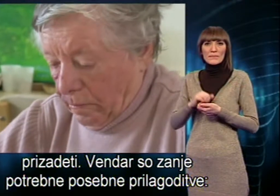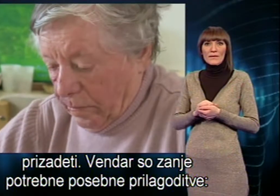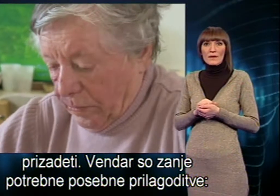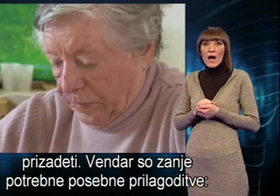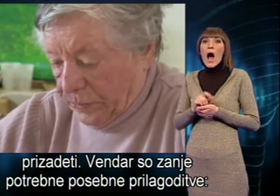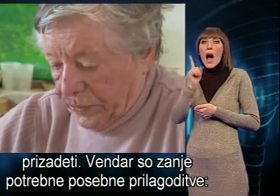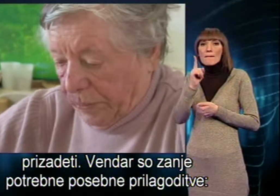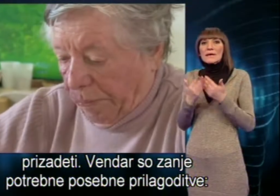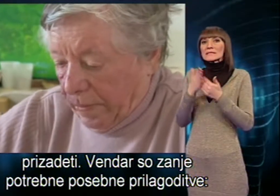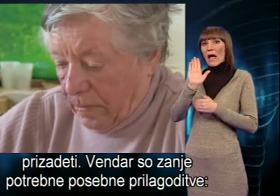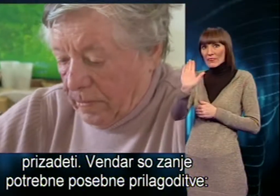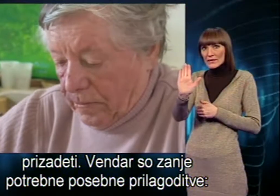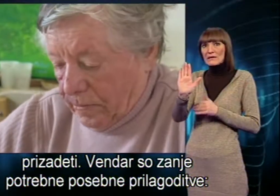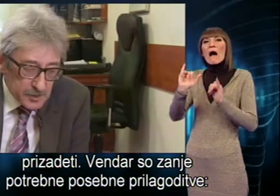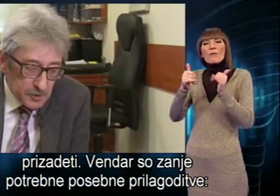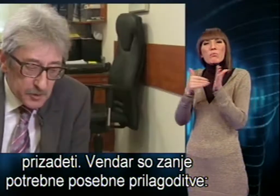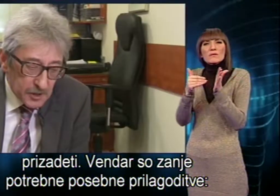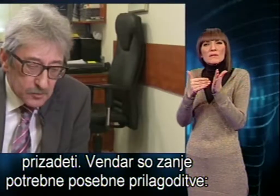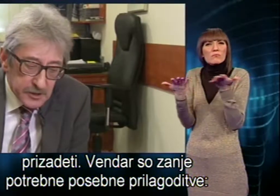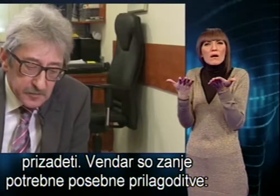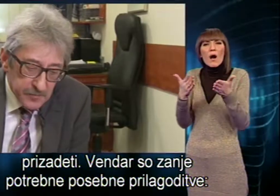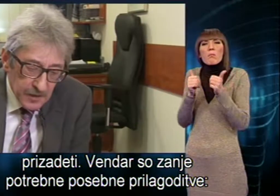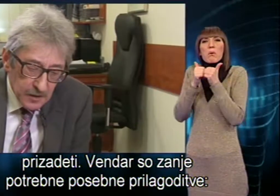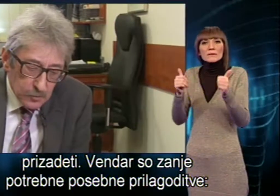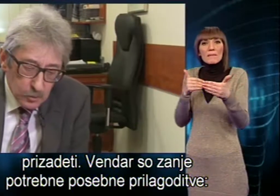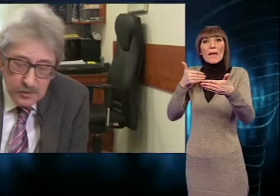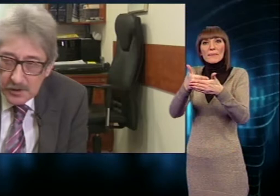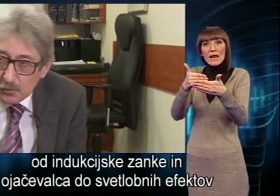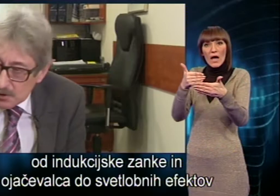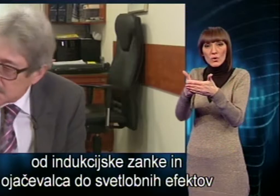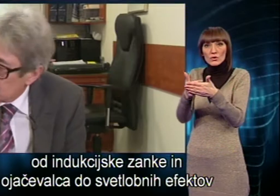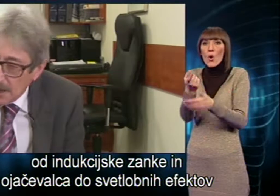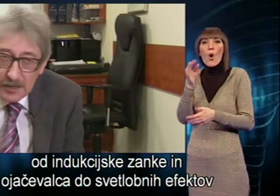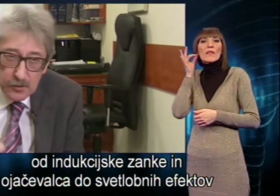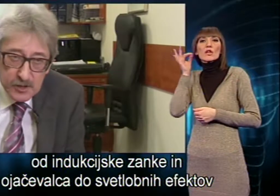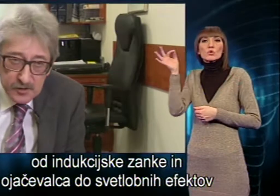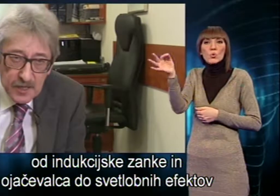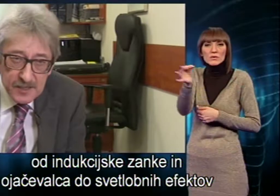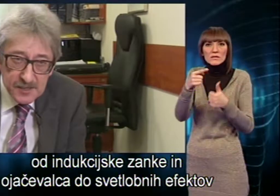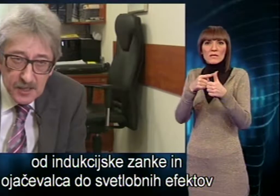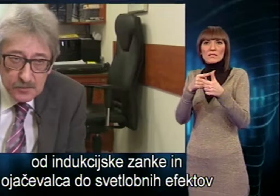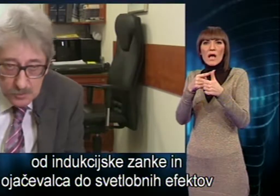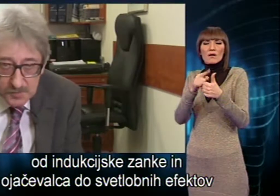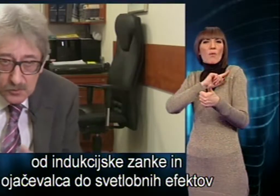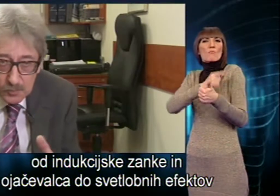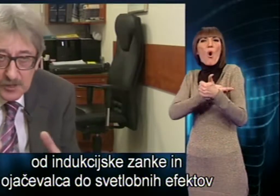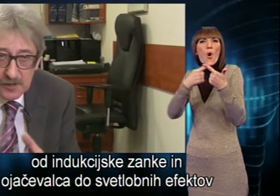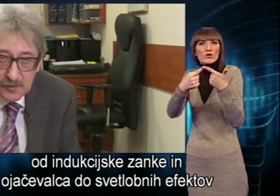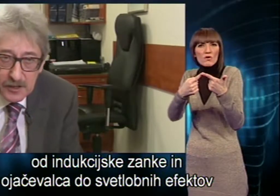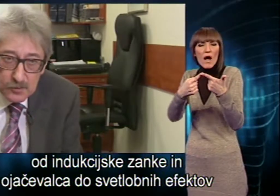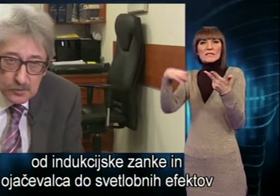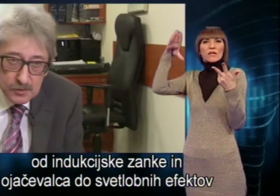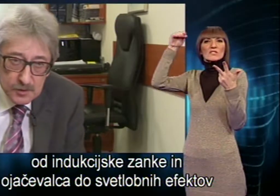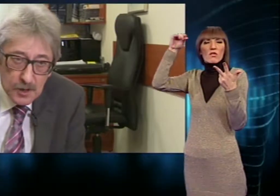pa zanje so potrebne namreč posebne prilagoditve, od indukcijske zanke, ojačevalca do